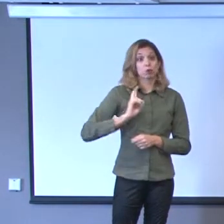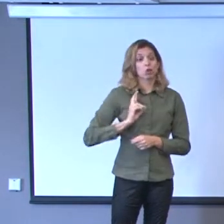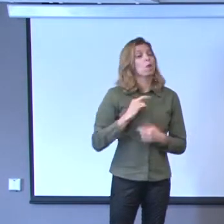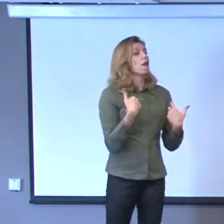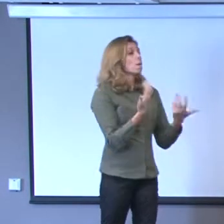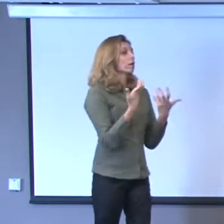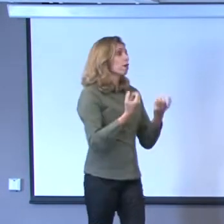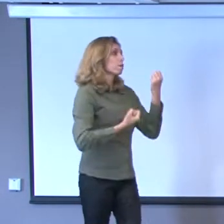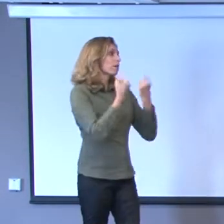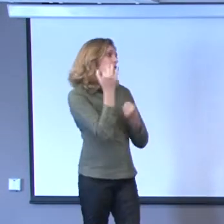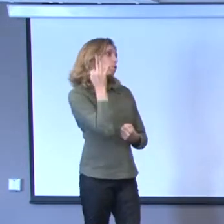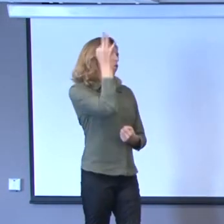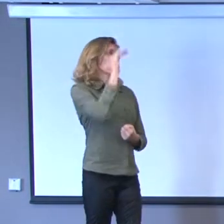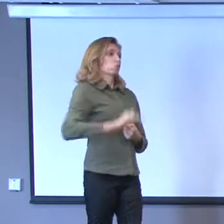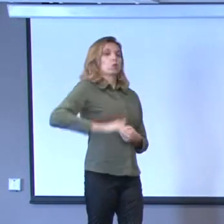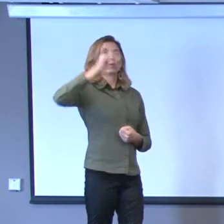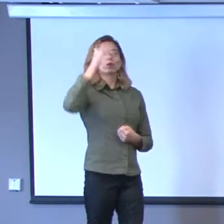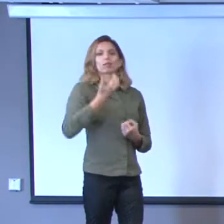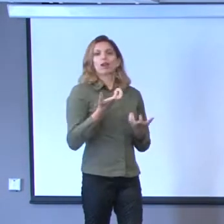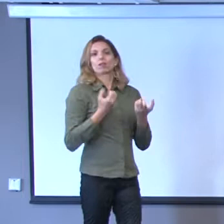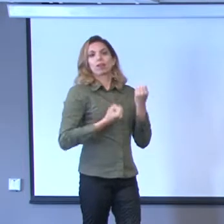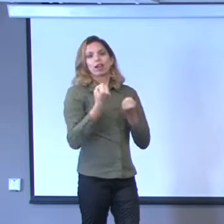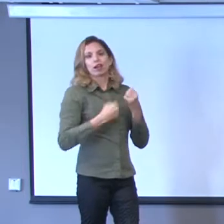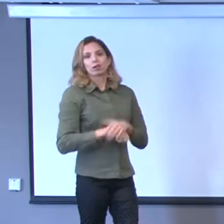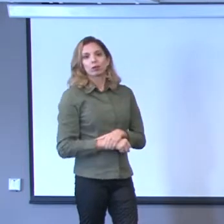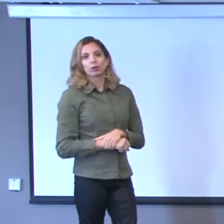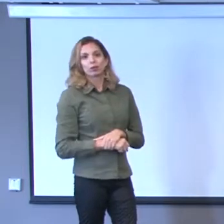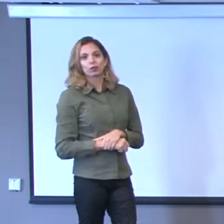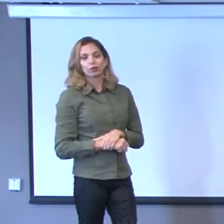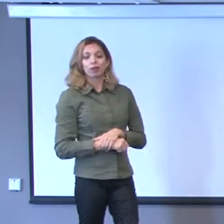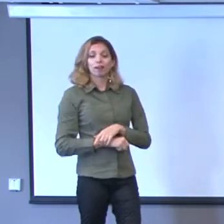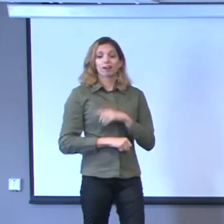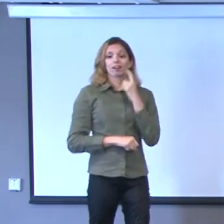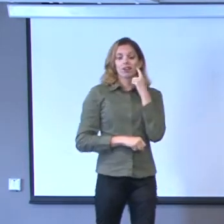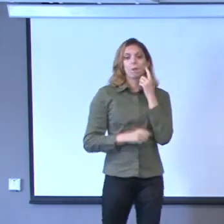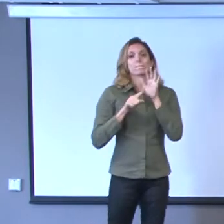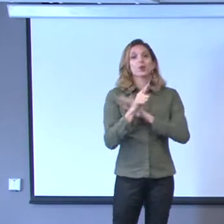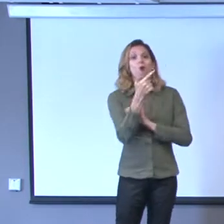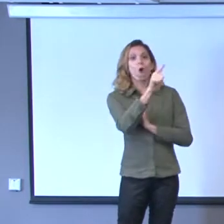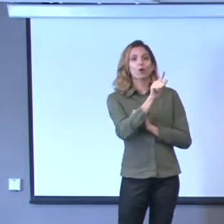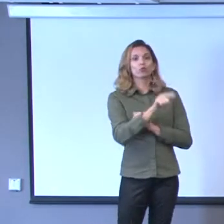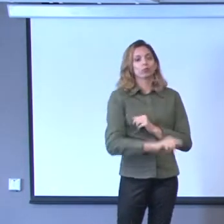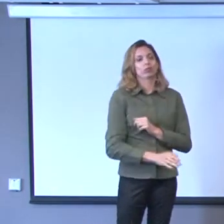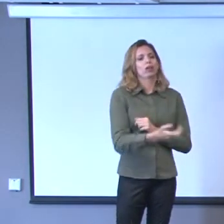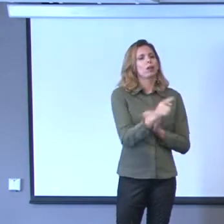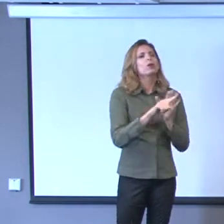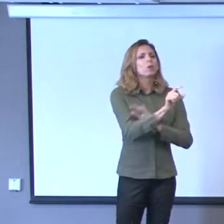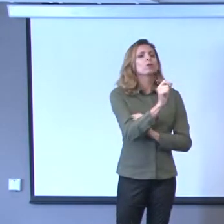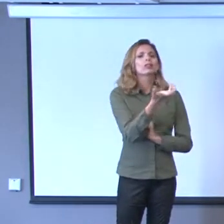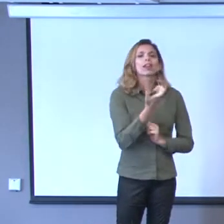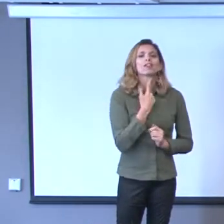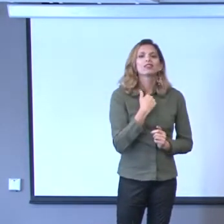um carro quando eu crescer. E aí perguntei para aquele outro jovem, ele levantou a mão, ele falou